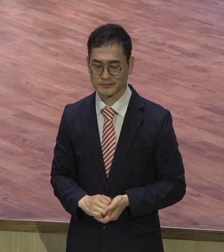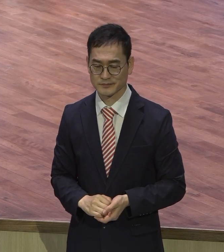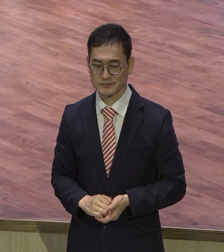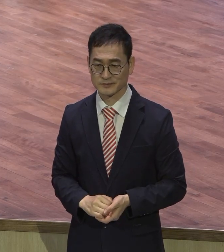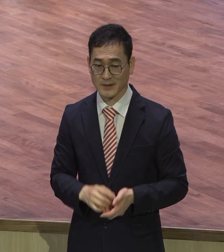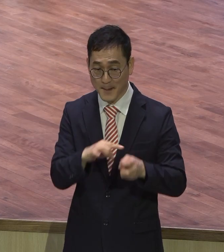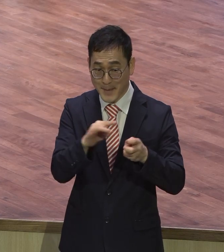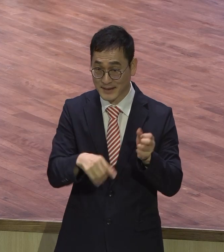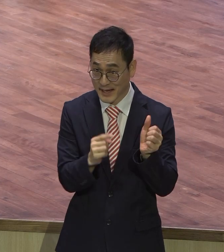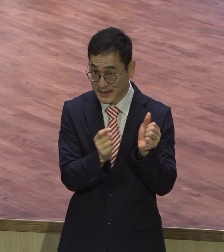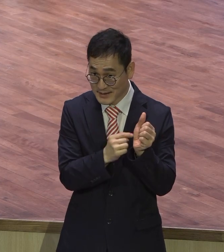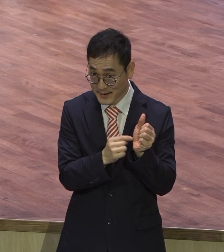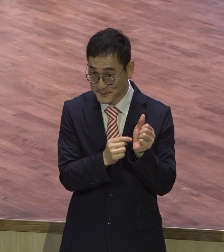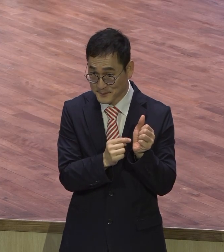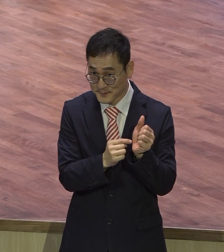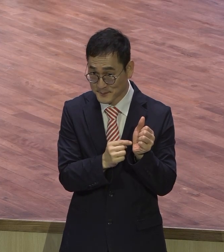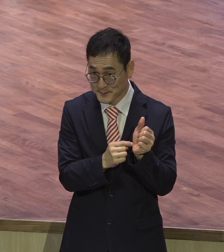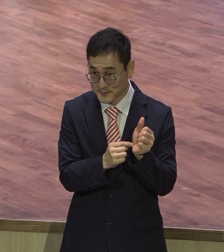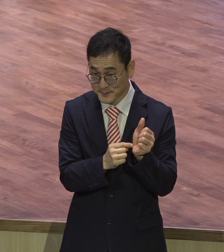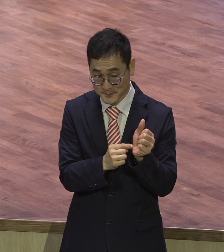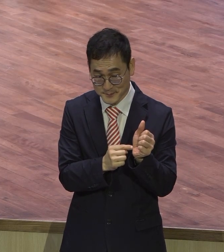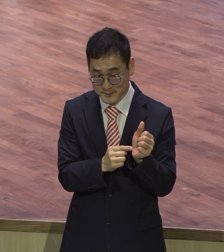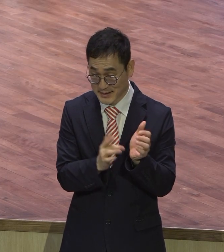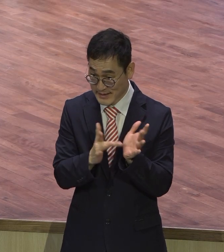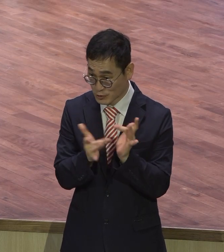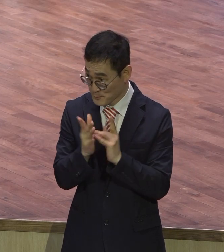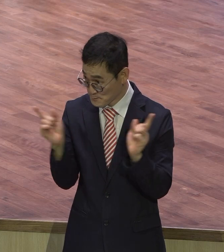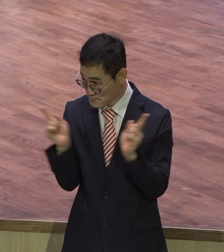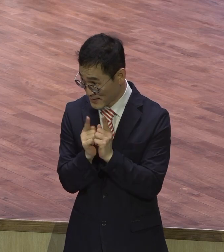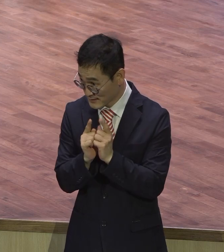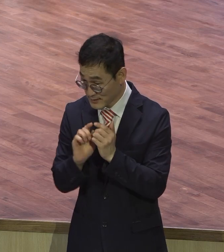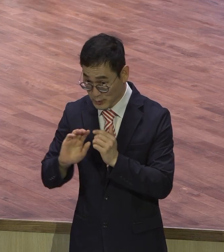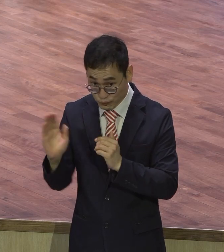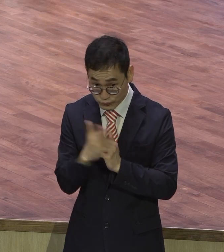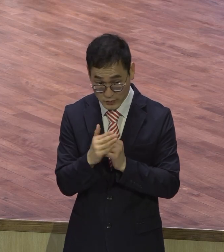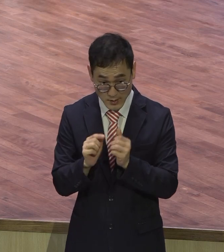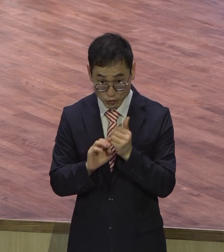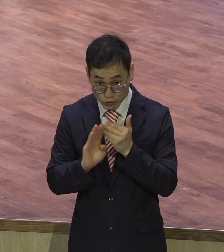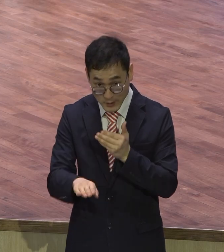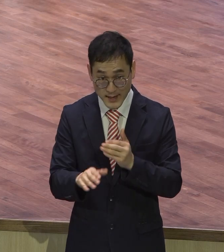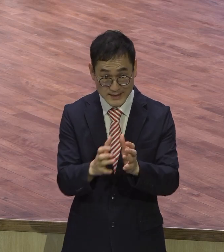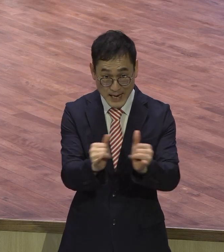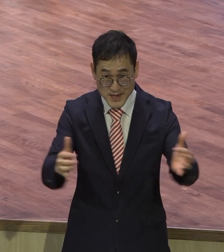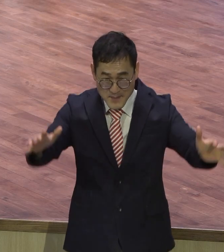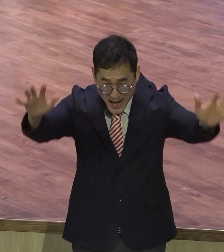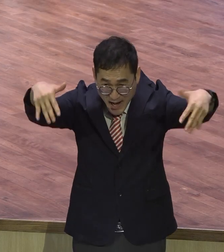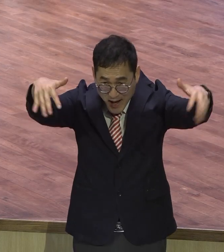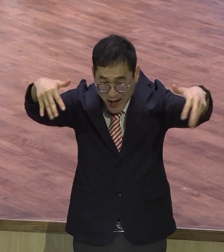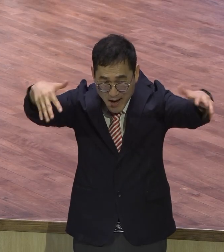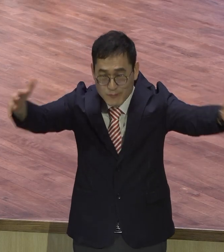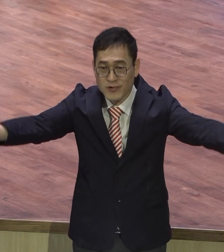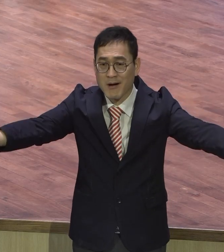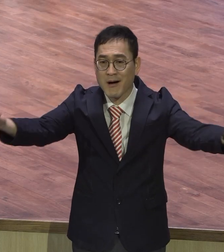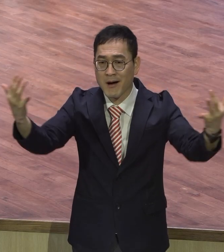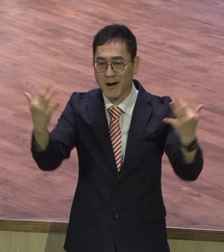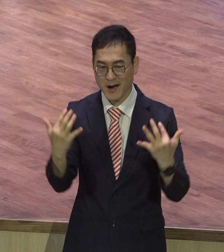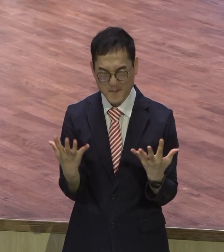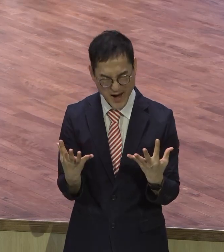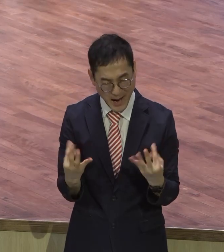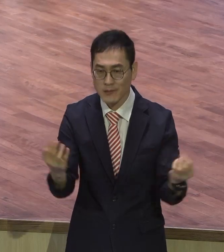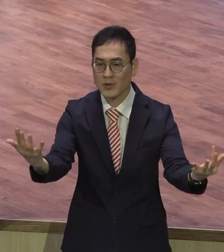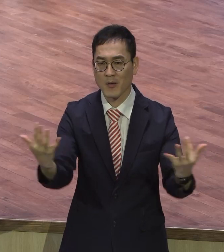얼마나 많은 잔치를 배설할 만큼 그게 세리들 죄인들 마태가 함께 했던